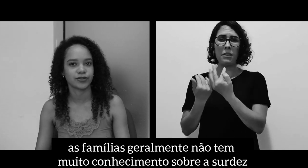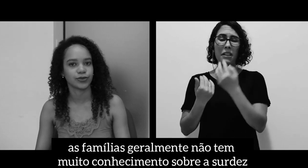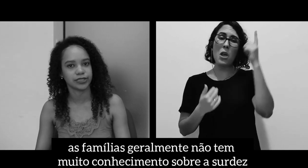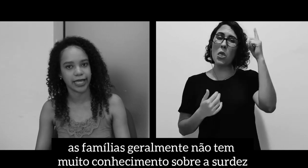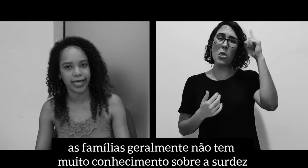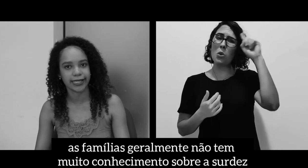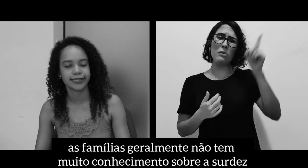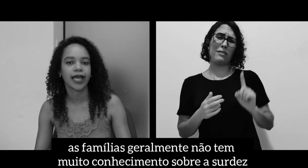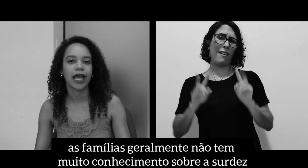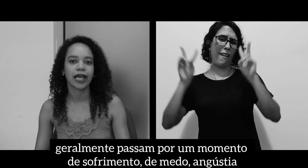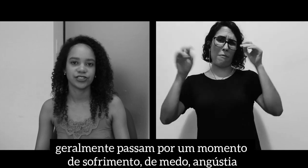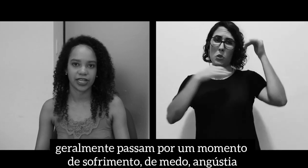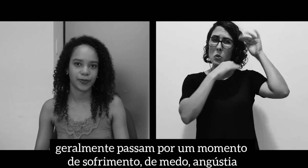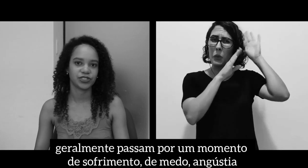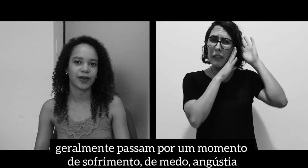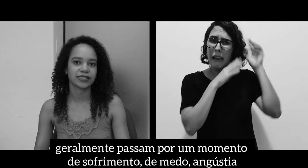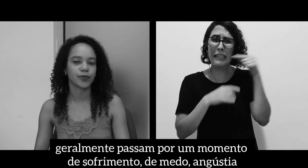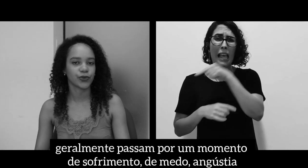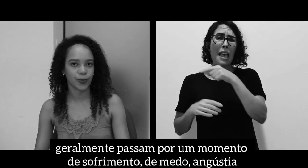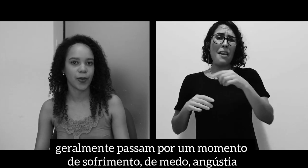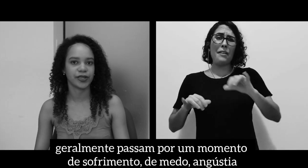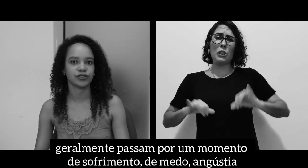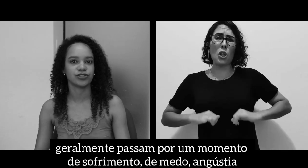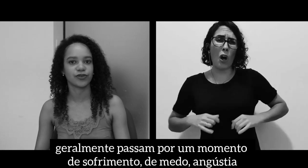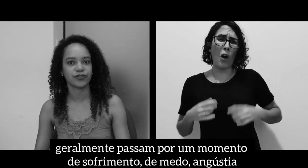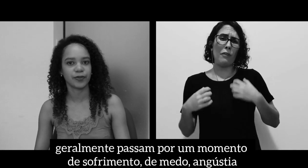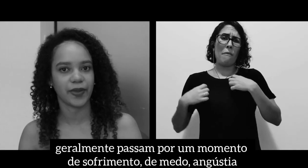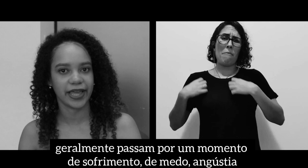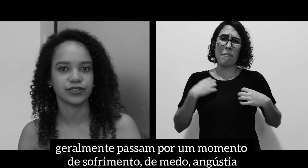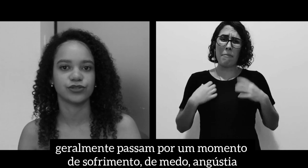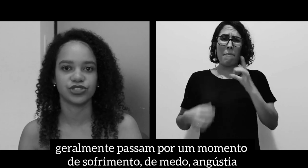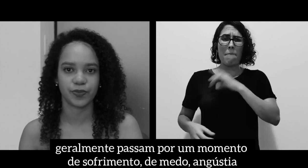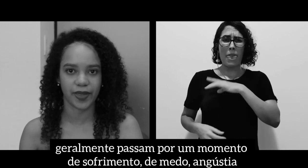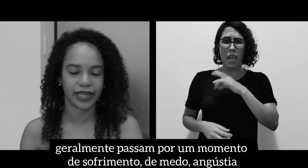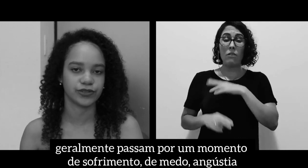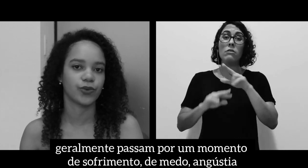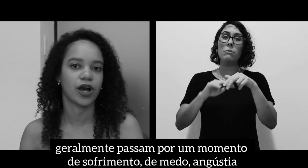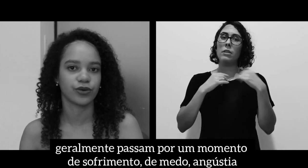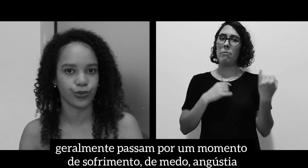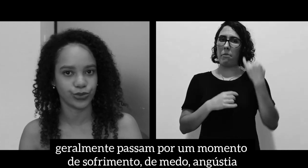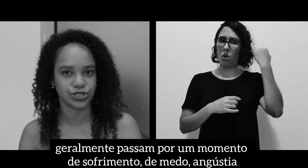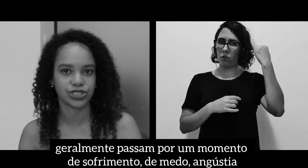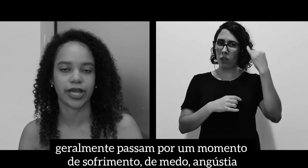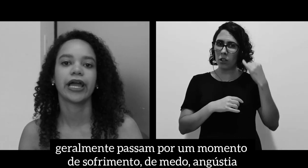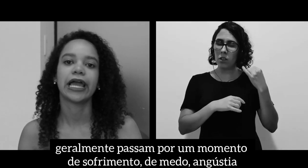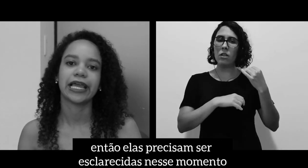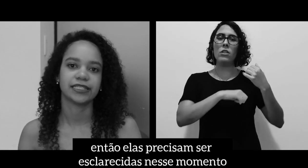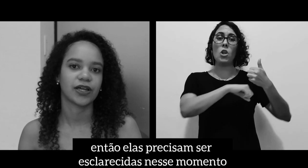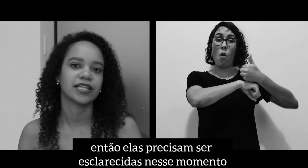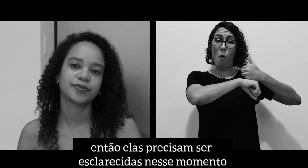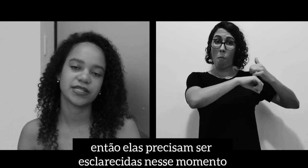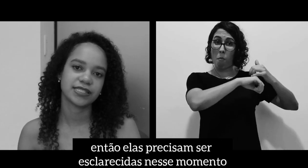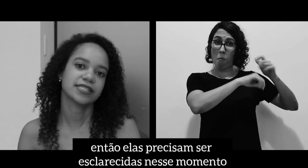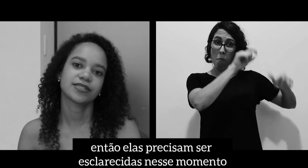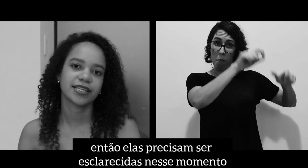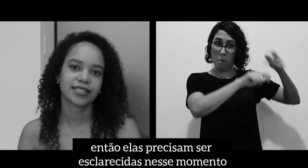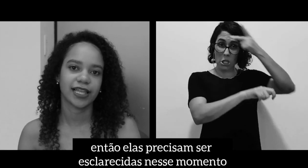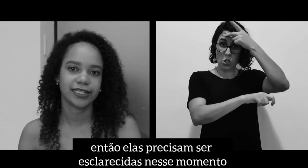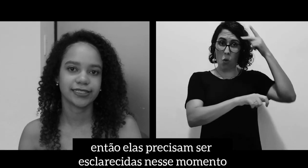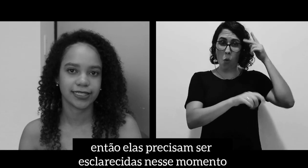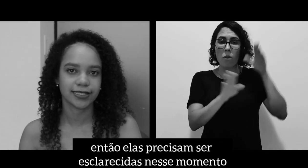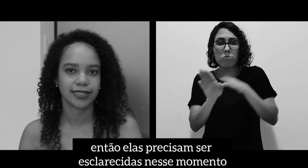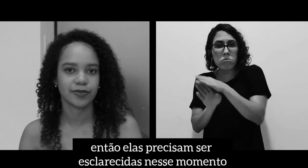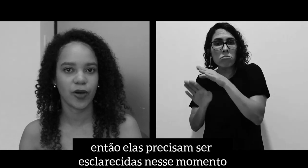conhecimento sobre a surdez, geralmente passam por um momento de sofrimento, de medo, angústia, então elas precisam